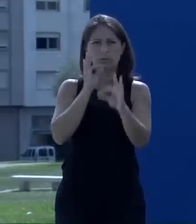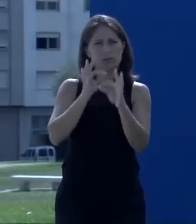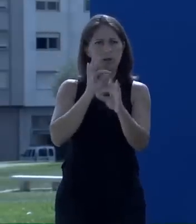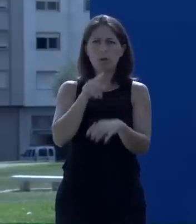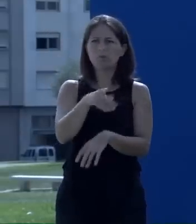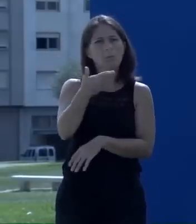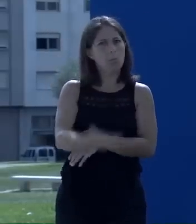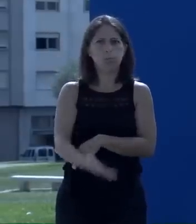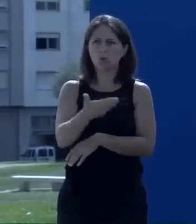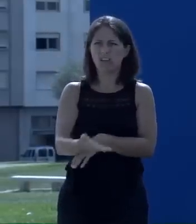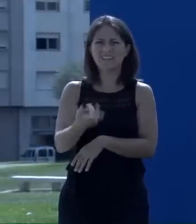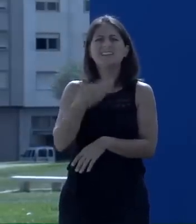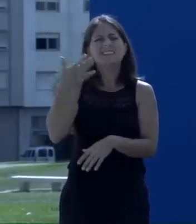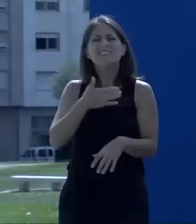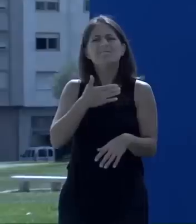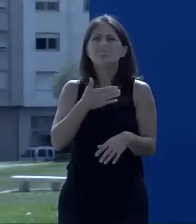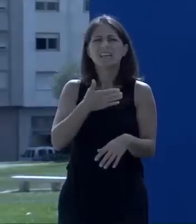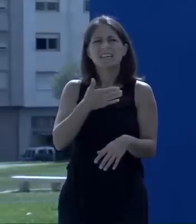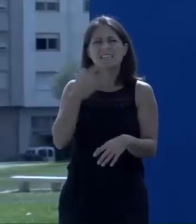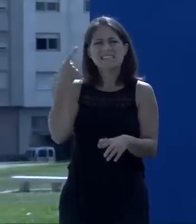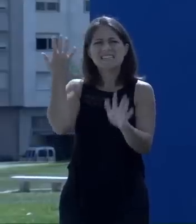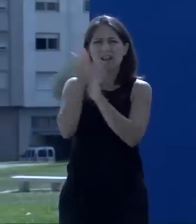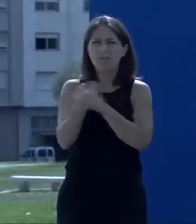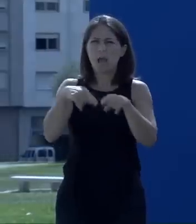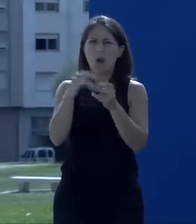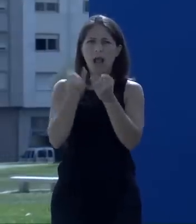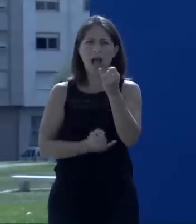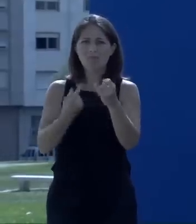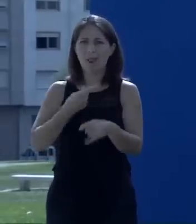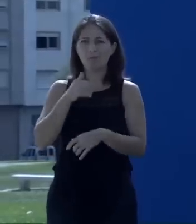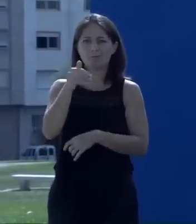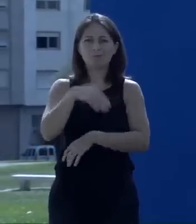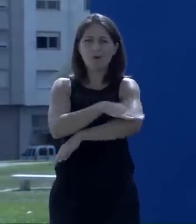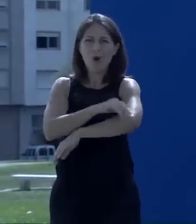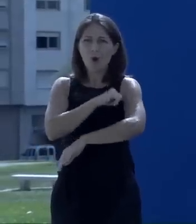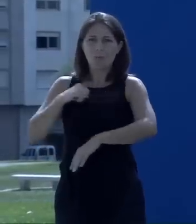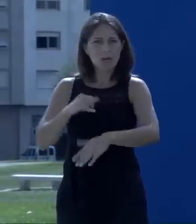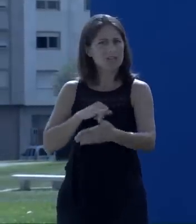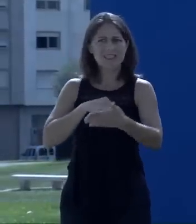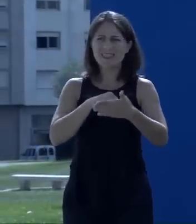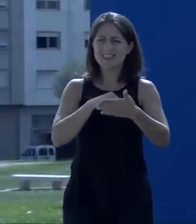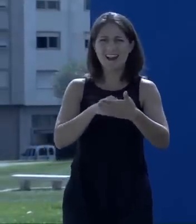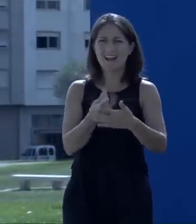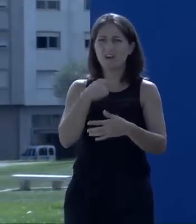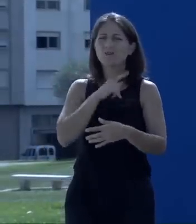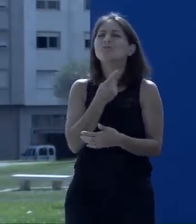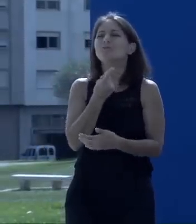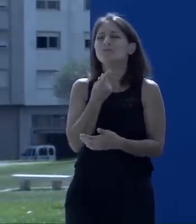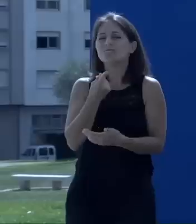é a posibilidade de estar preto dun autogoberno para Galicia, no